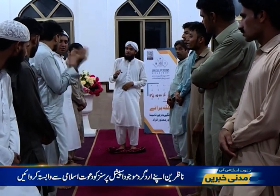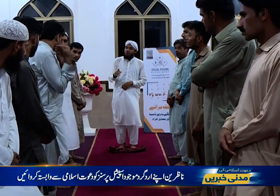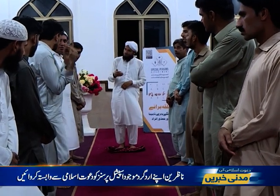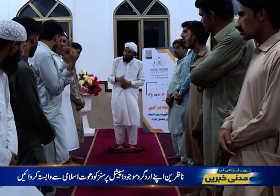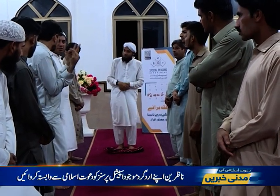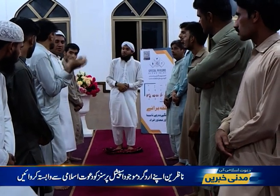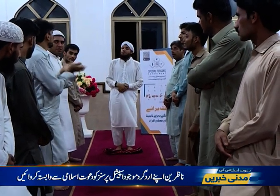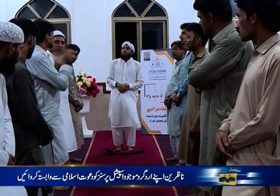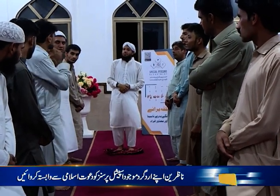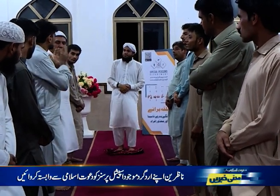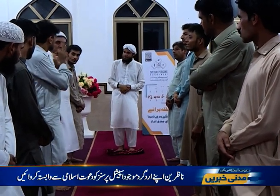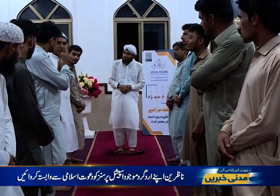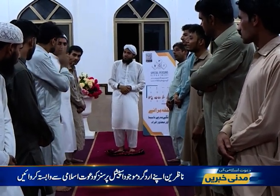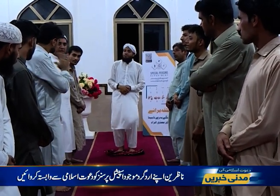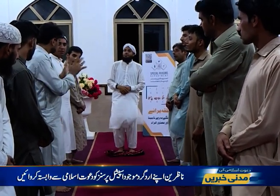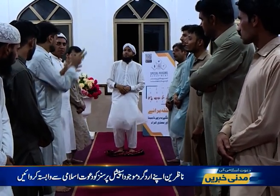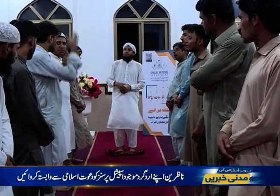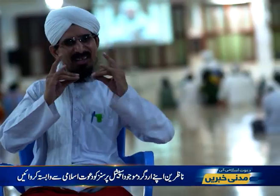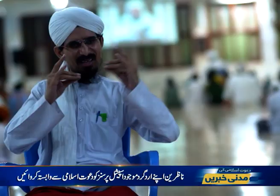ایسے افراد ہیں تو انہیں دعوت اسلامی کی سنت و بھرے دینی